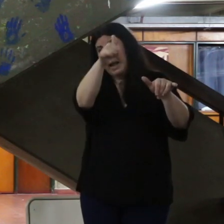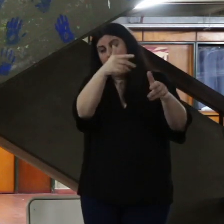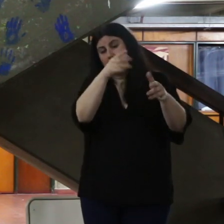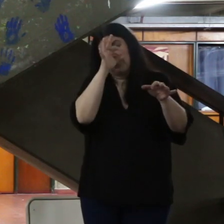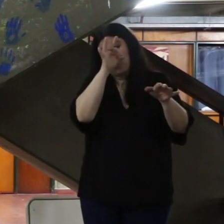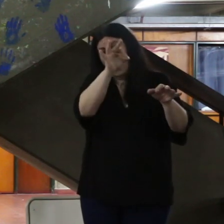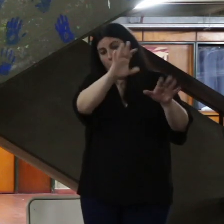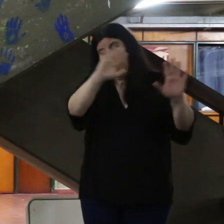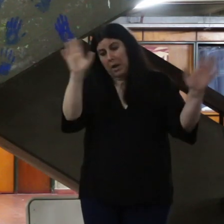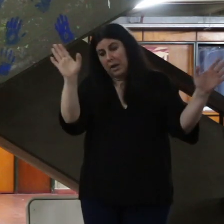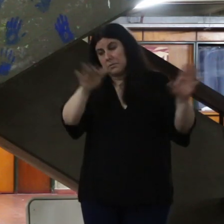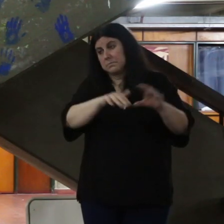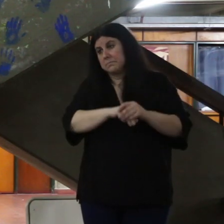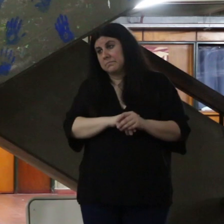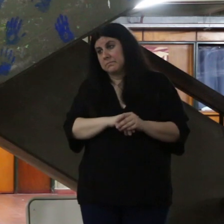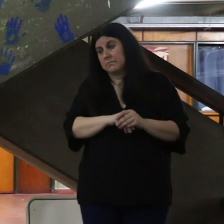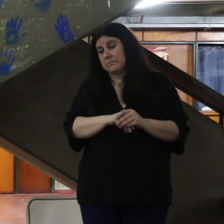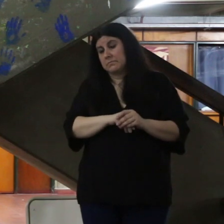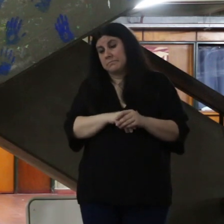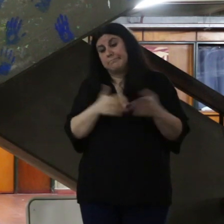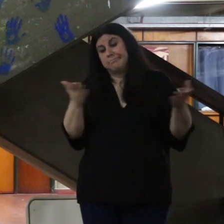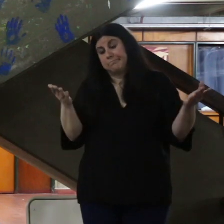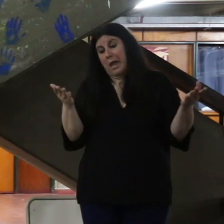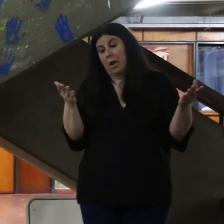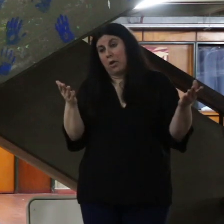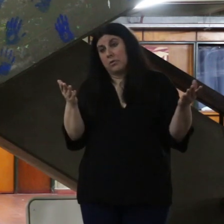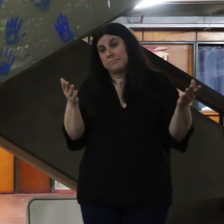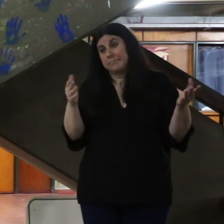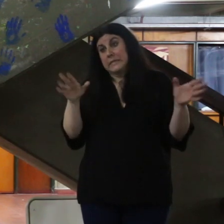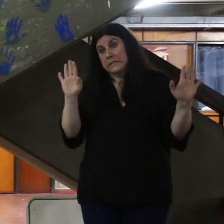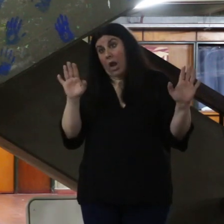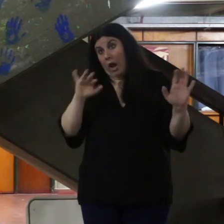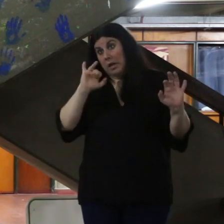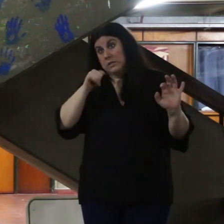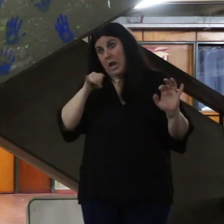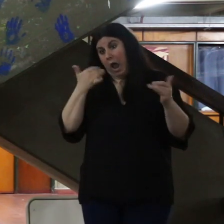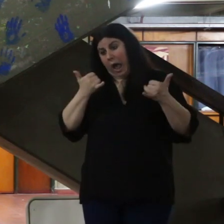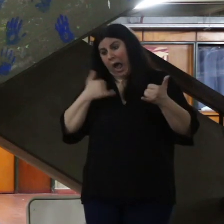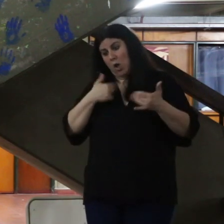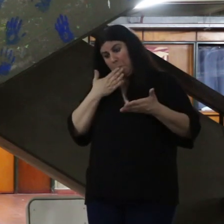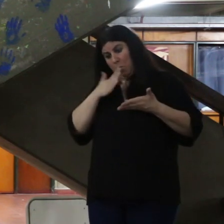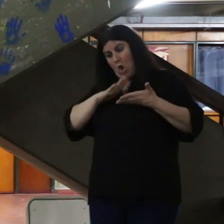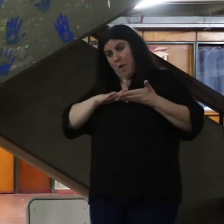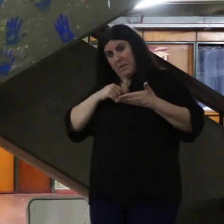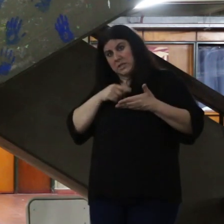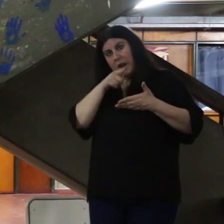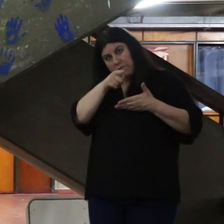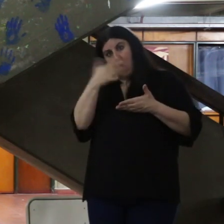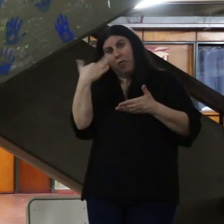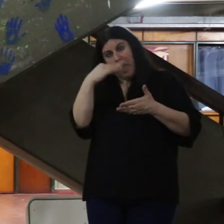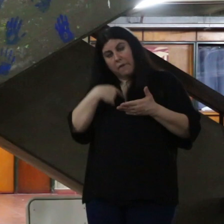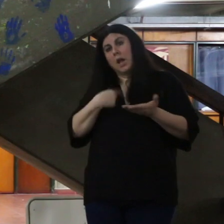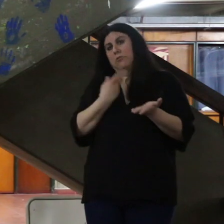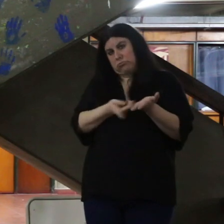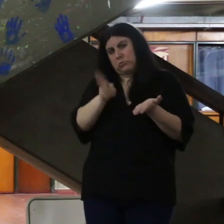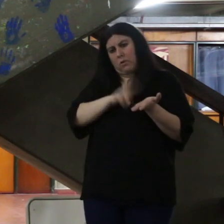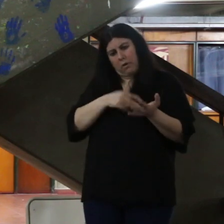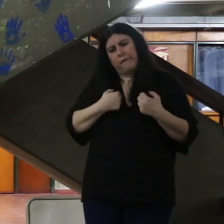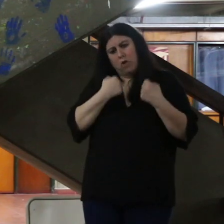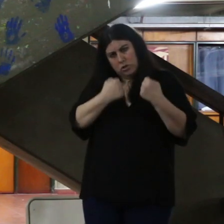premio, nunca va a salir, pero sí va a estar la promesa del neoliberalismo de que tenés que seguir